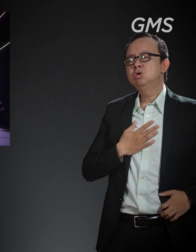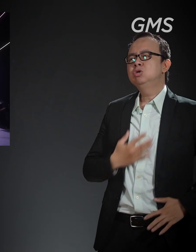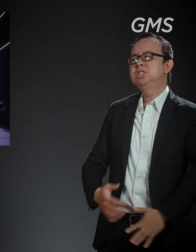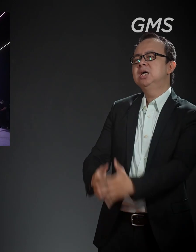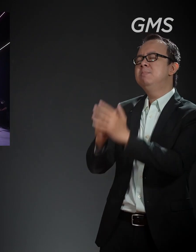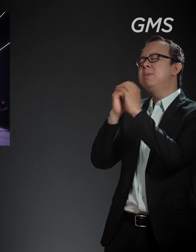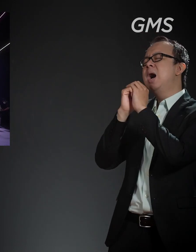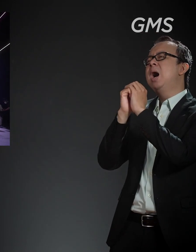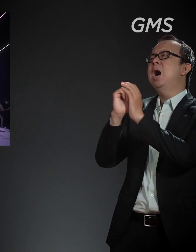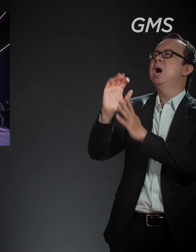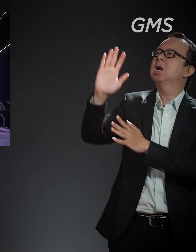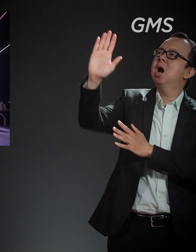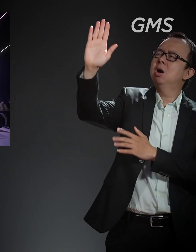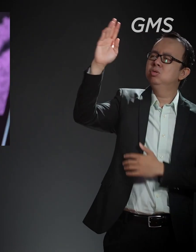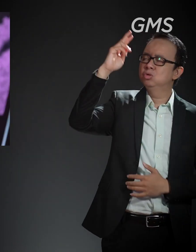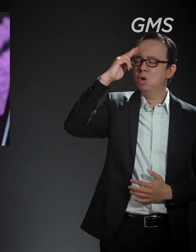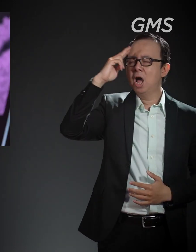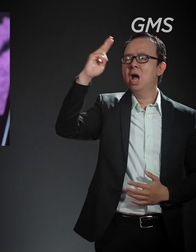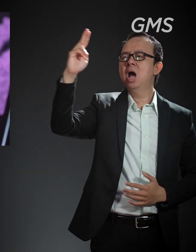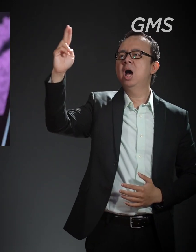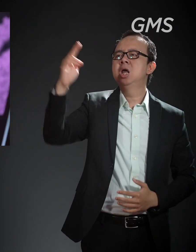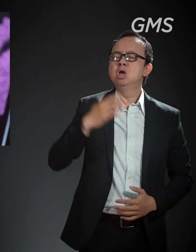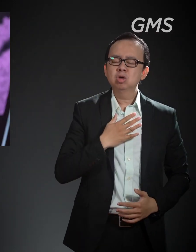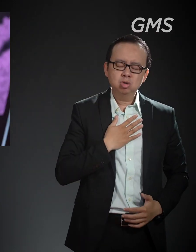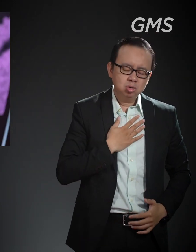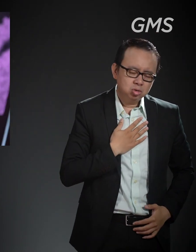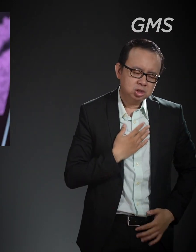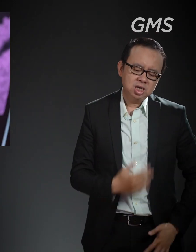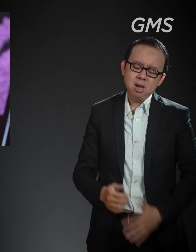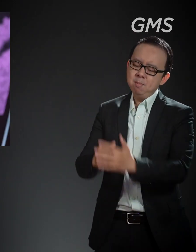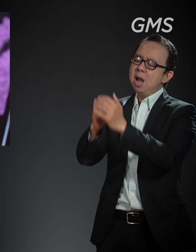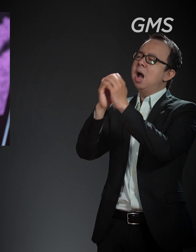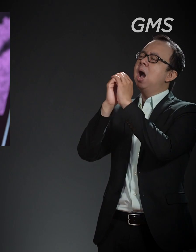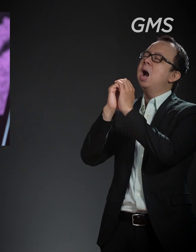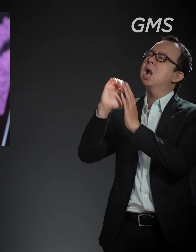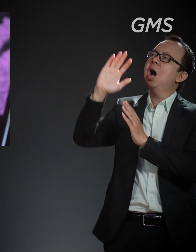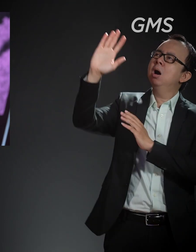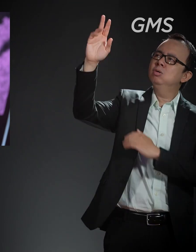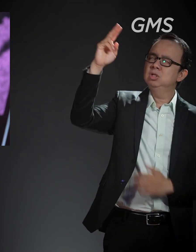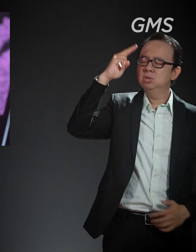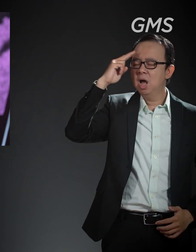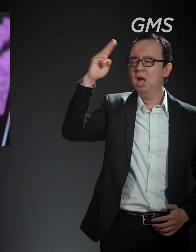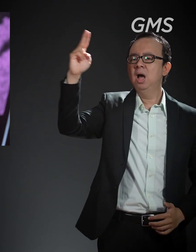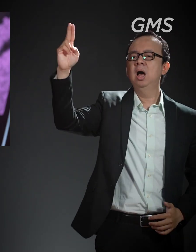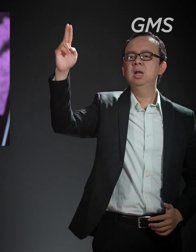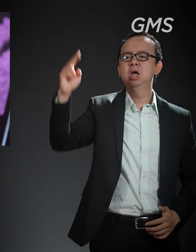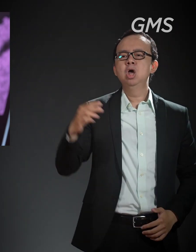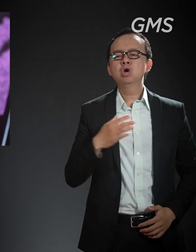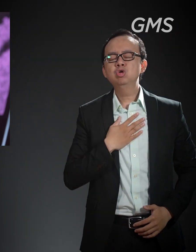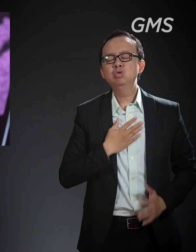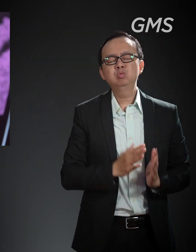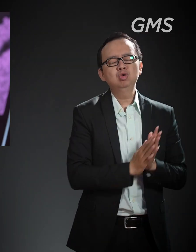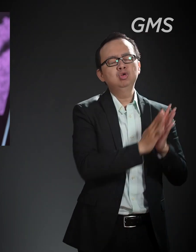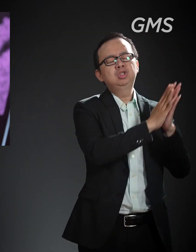ku sembah Kau Tuhan, ku sembah Kau Tuhan,